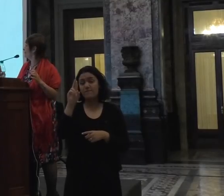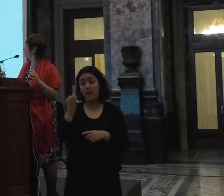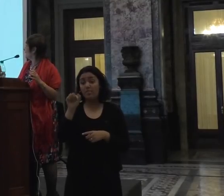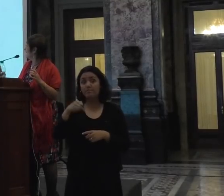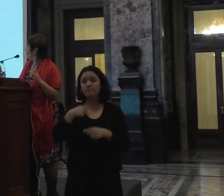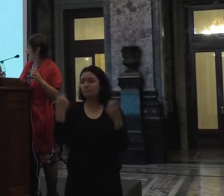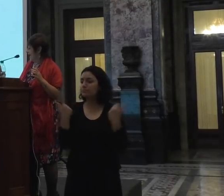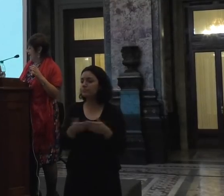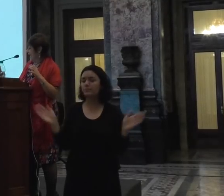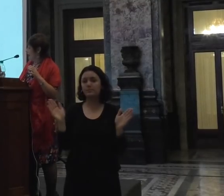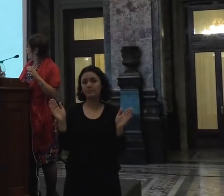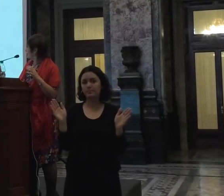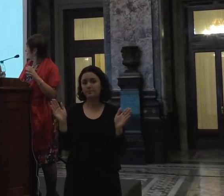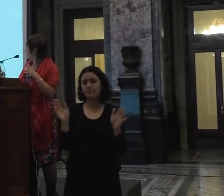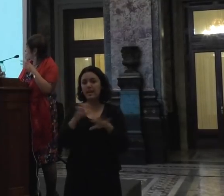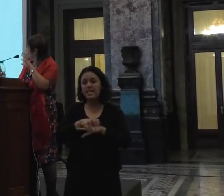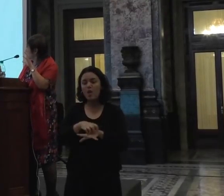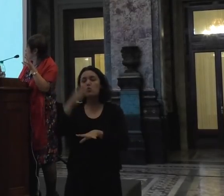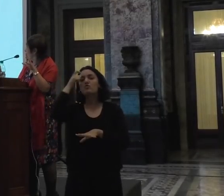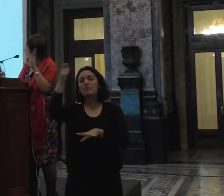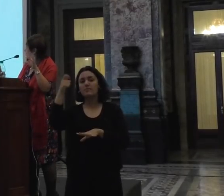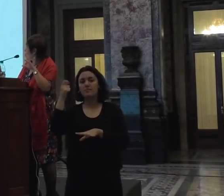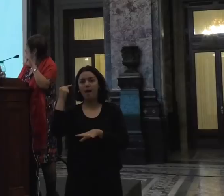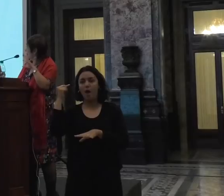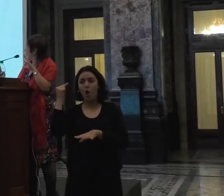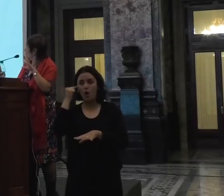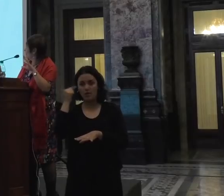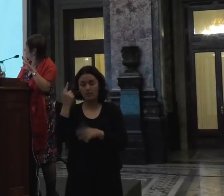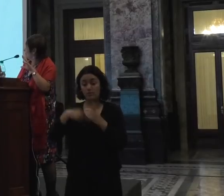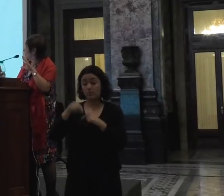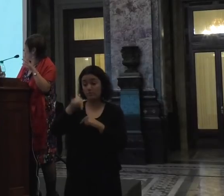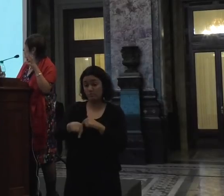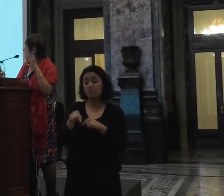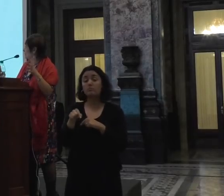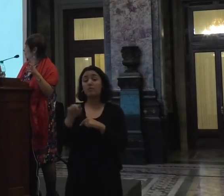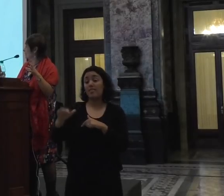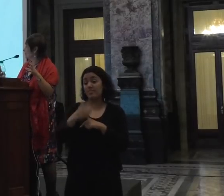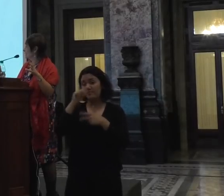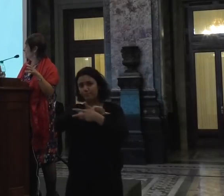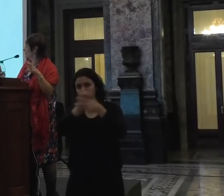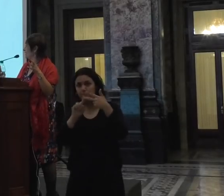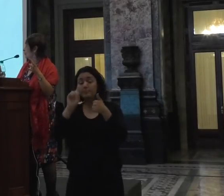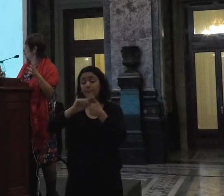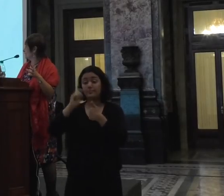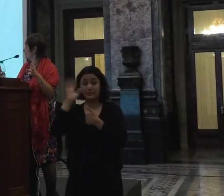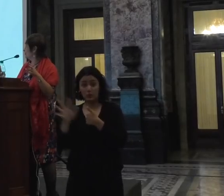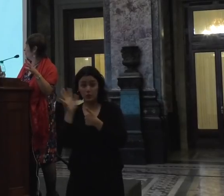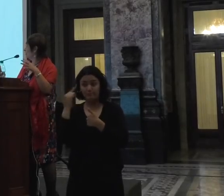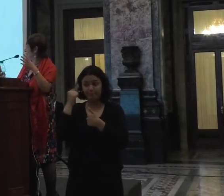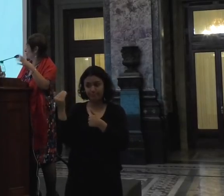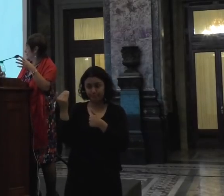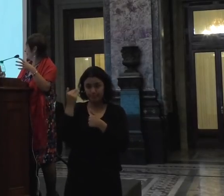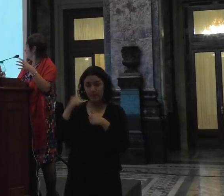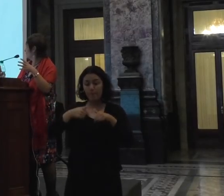cognitiva. Aunque las tres vertientes principales de la neurociencia cognitiva son la psicología cognitiva, la